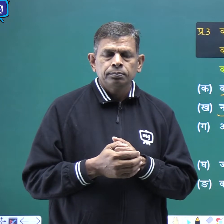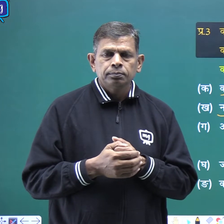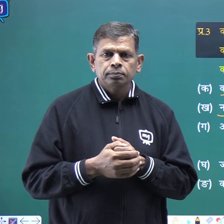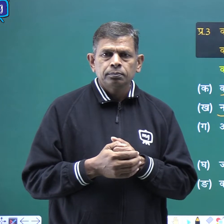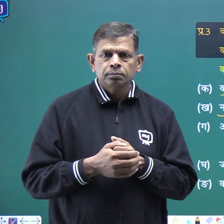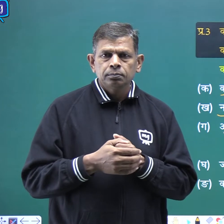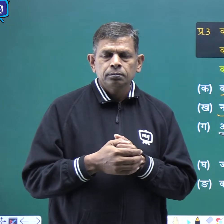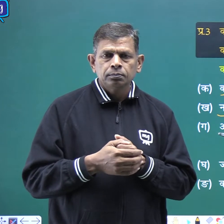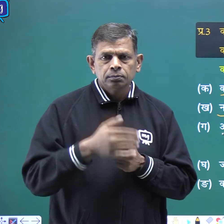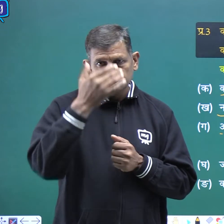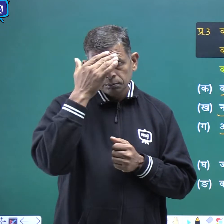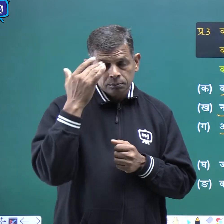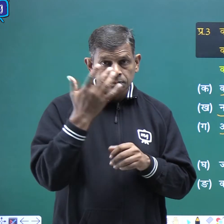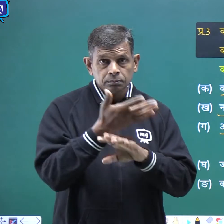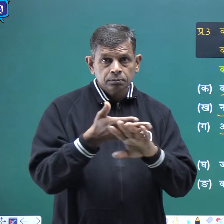अमरबेल,